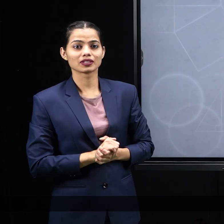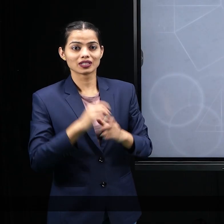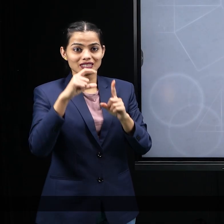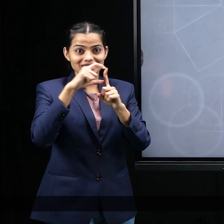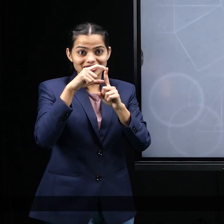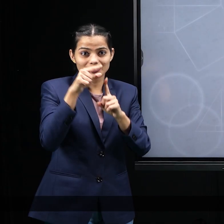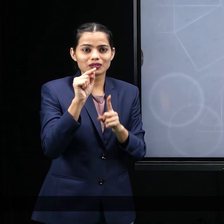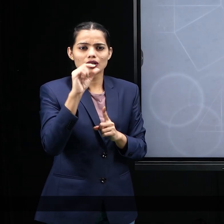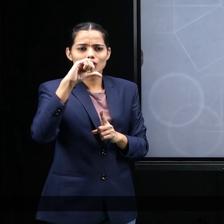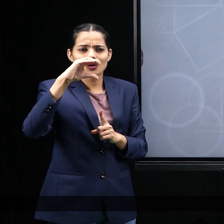डिग्री,